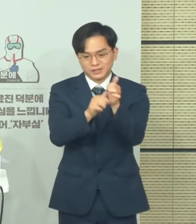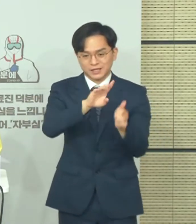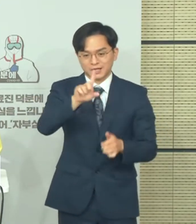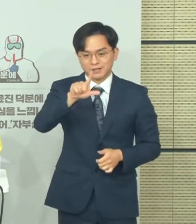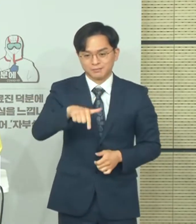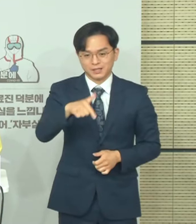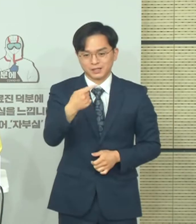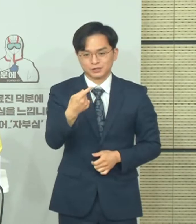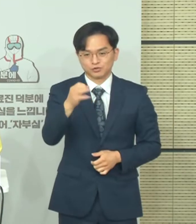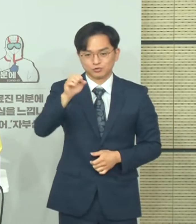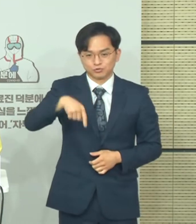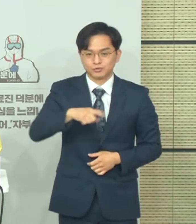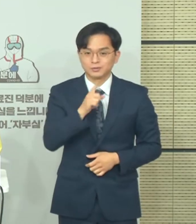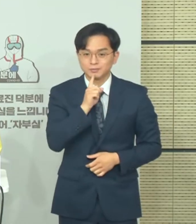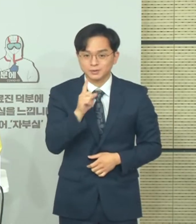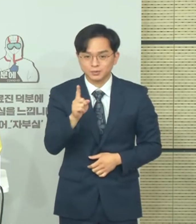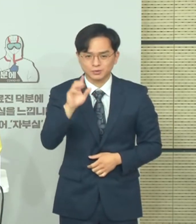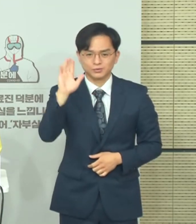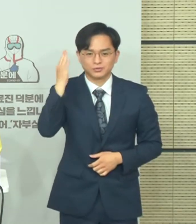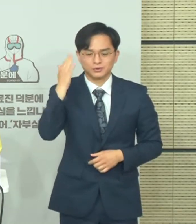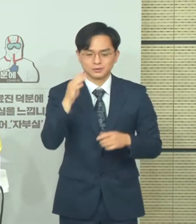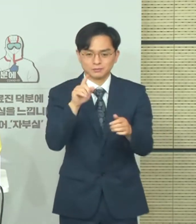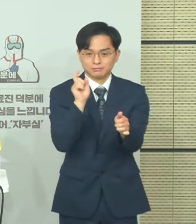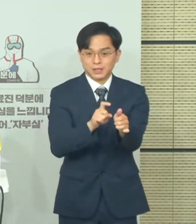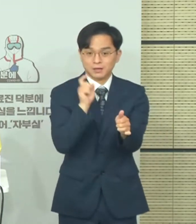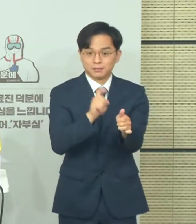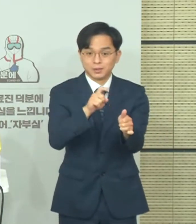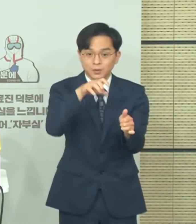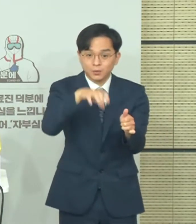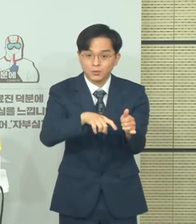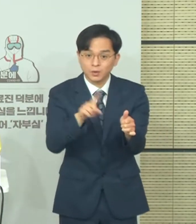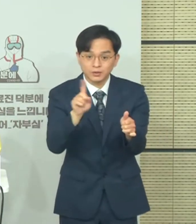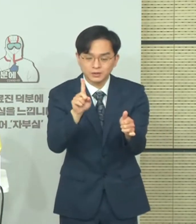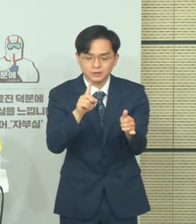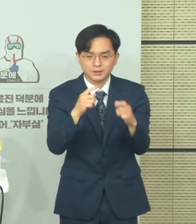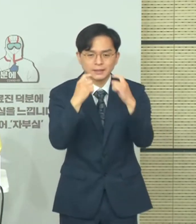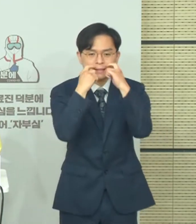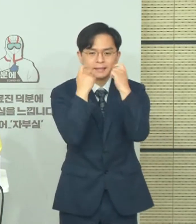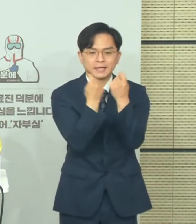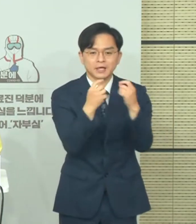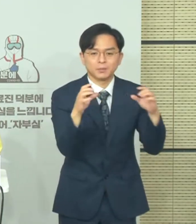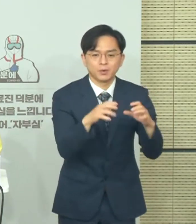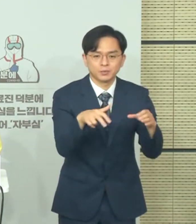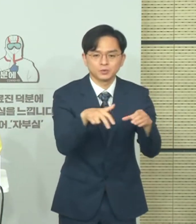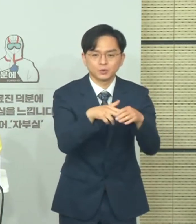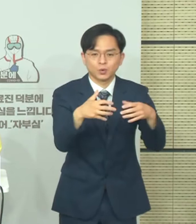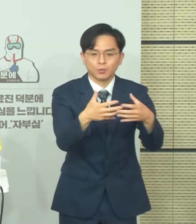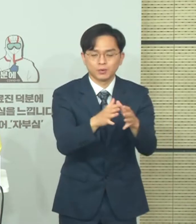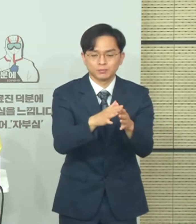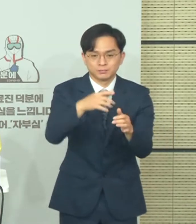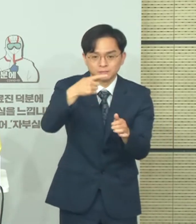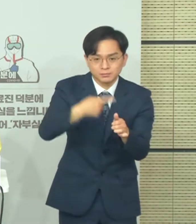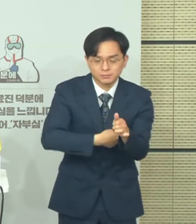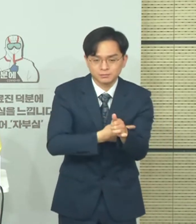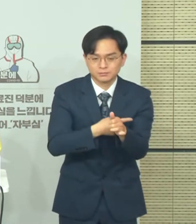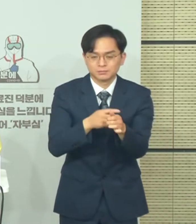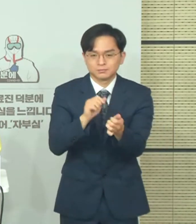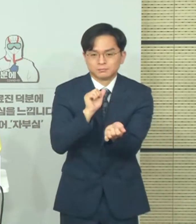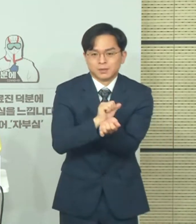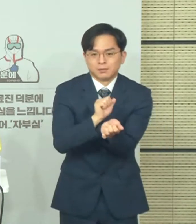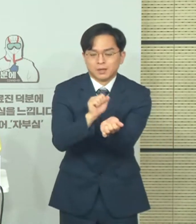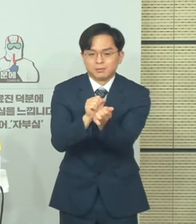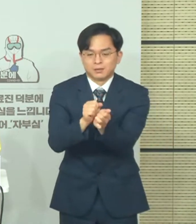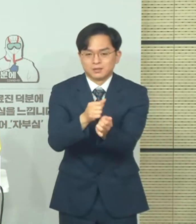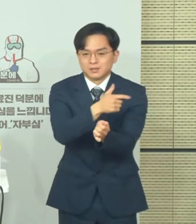모링가 종교 모임 등에서 집 땅 감염에 다시 발생하고 있고 특히 4월 1일 이후 감염